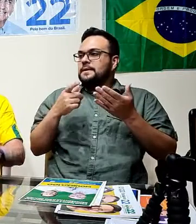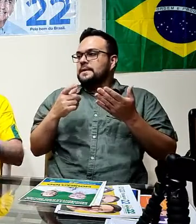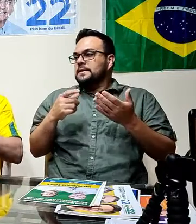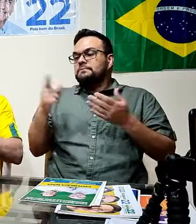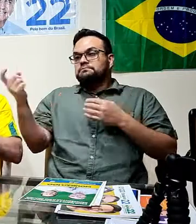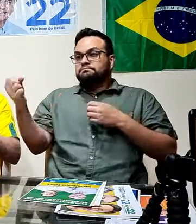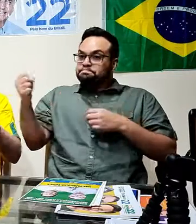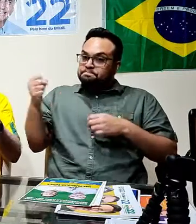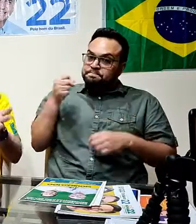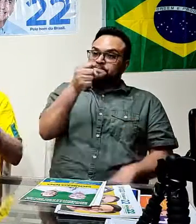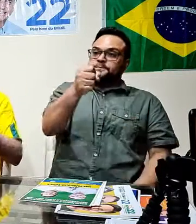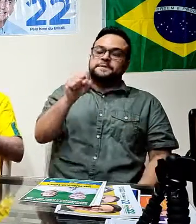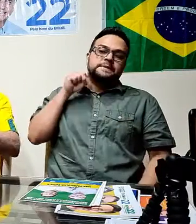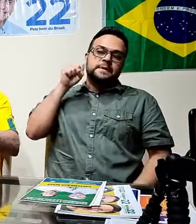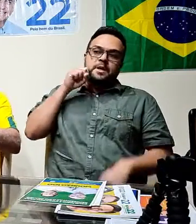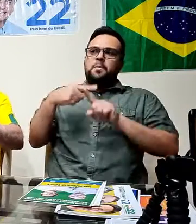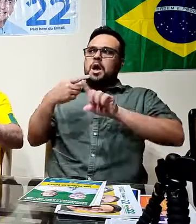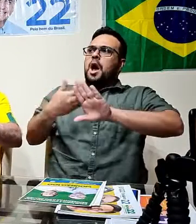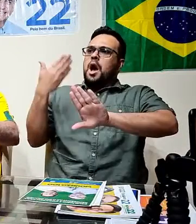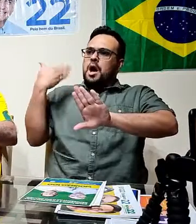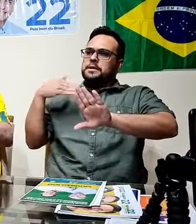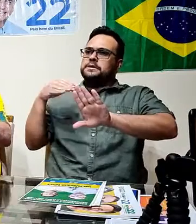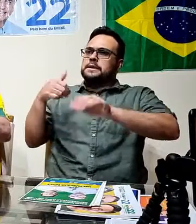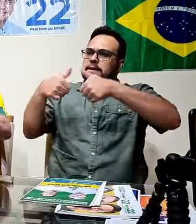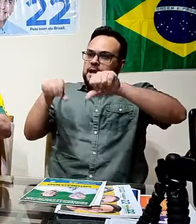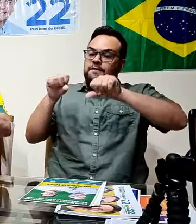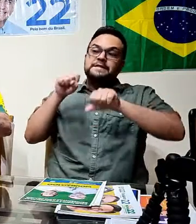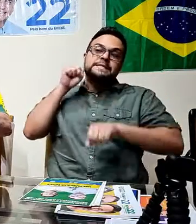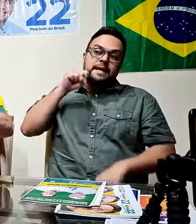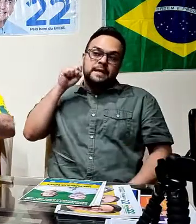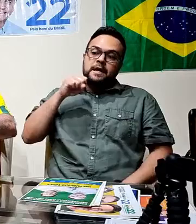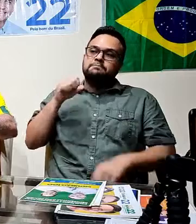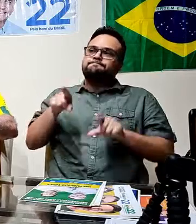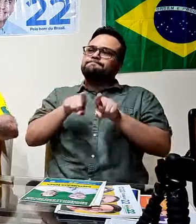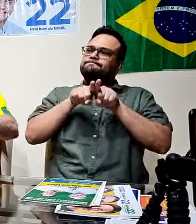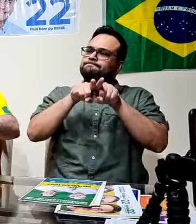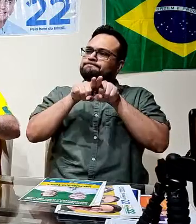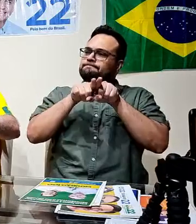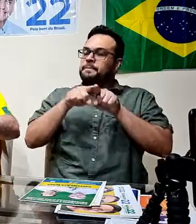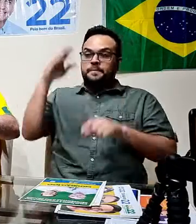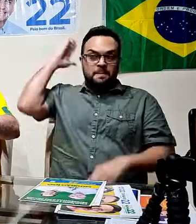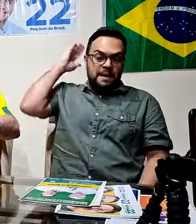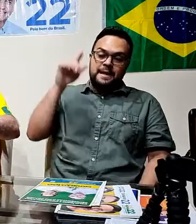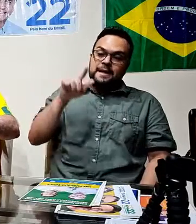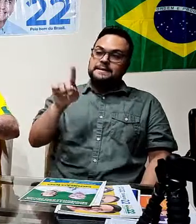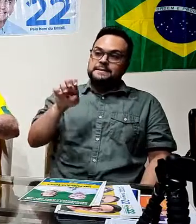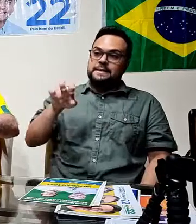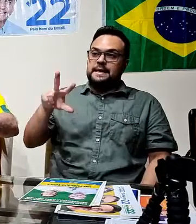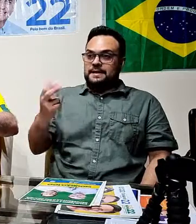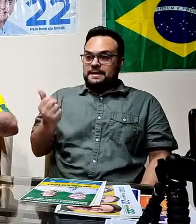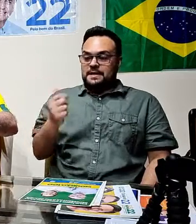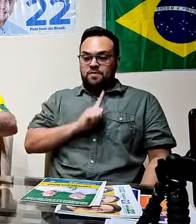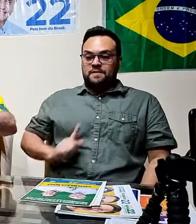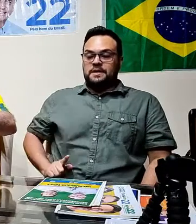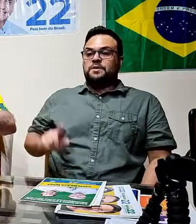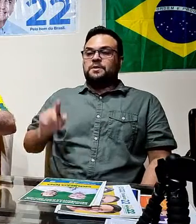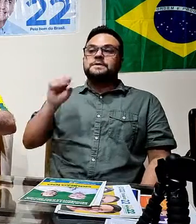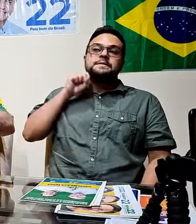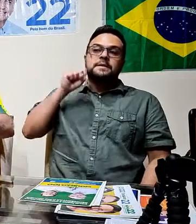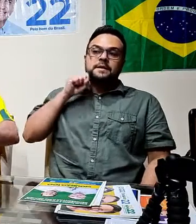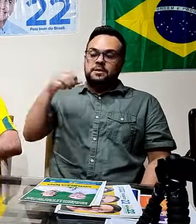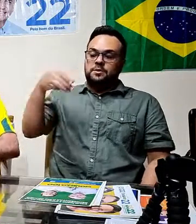voltar ao poder. Enquanto esteve como senador, você foi parceiro nosso aí. Então, Pará, Zequinha, governador,